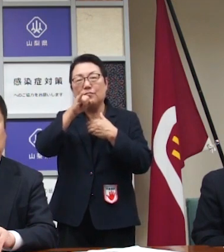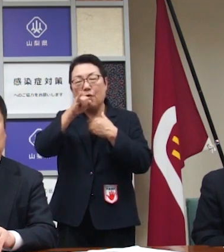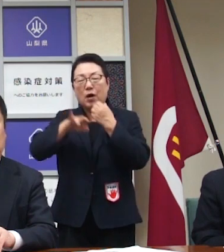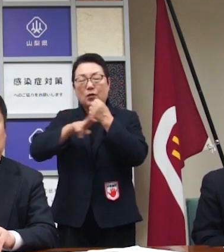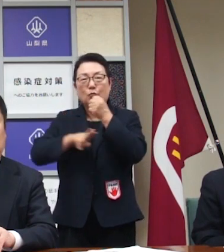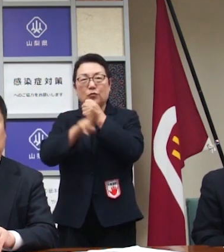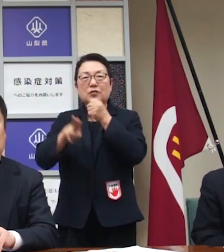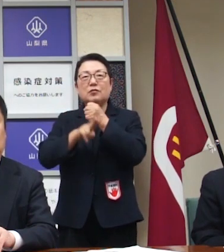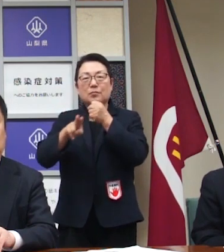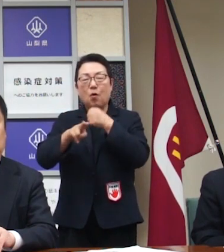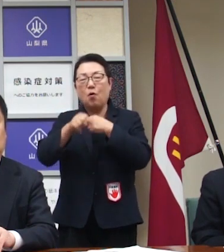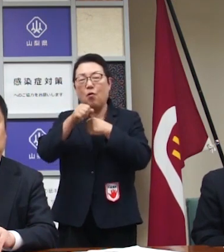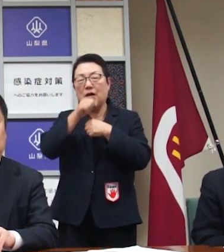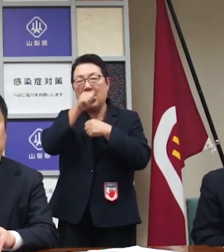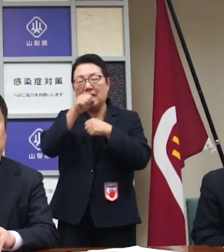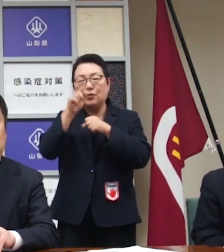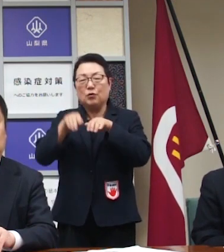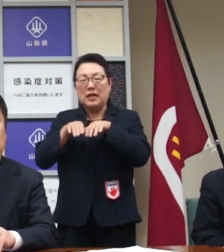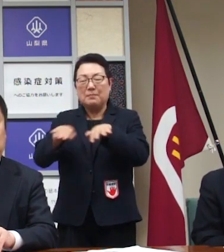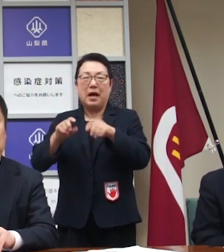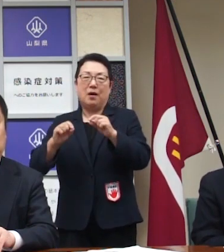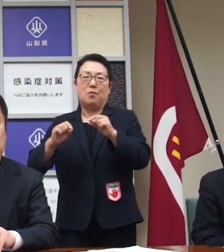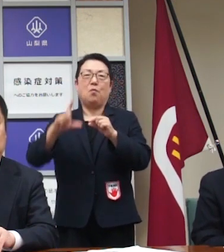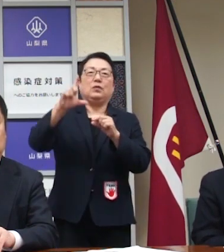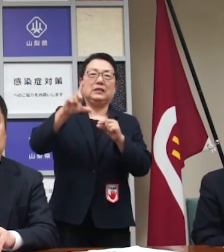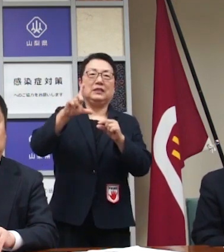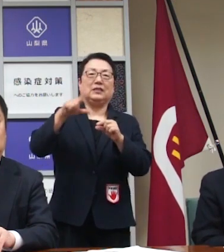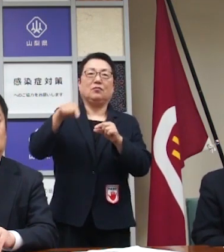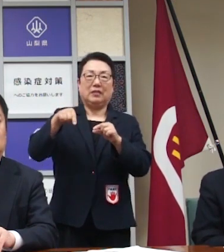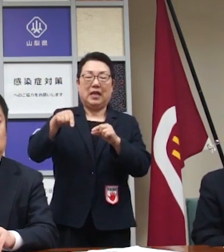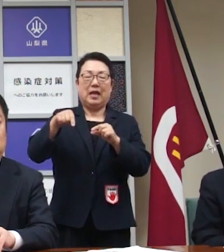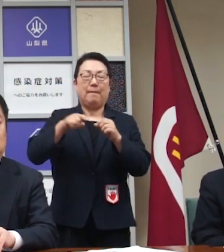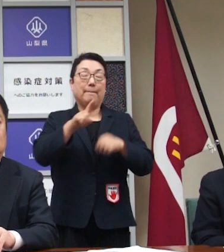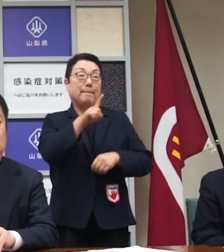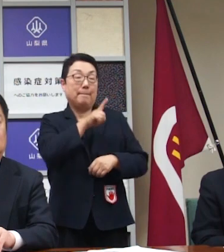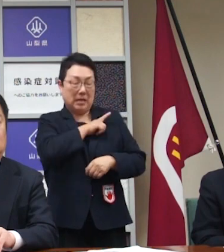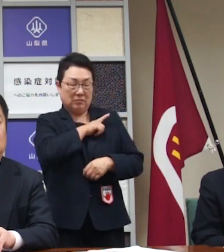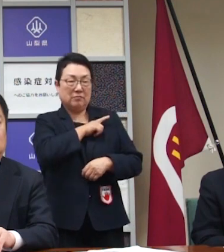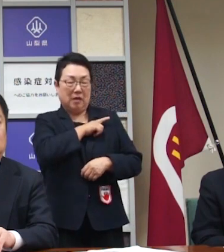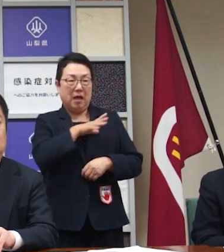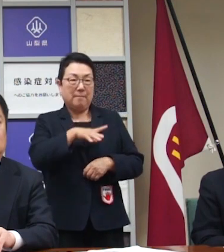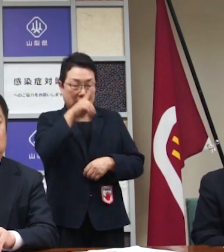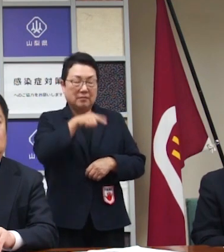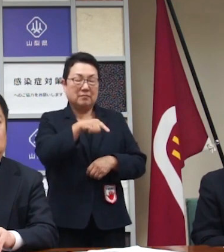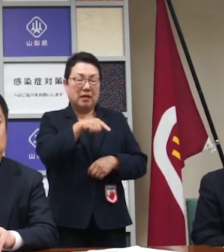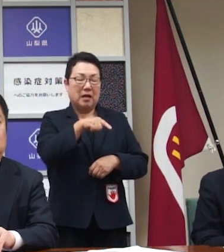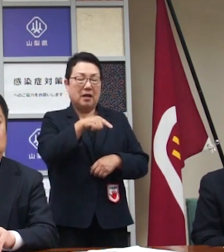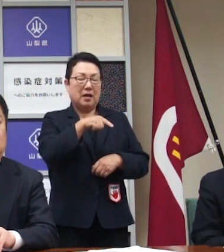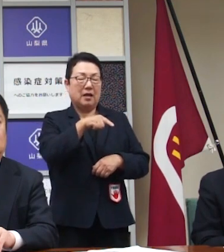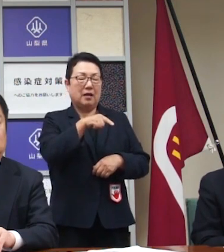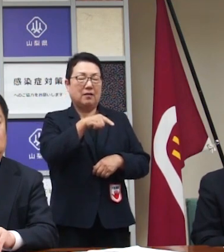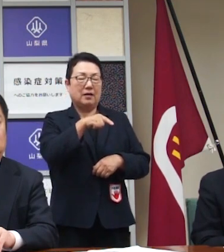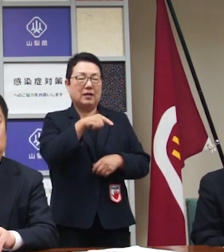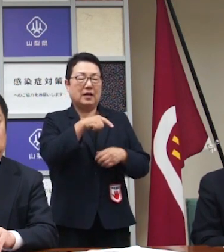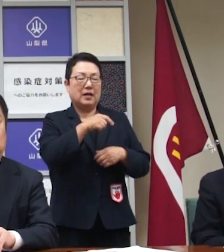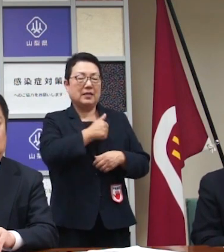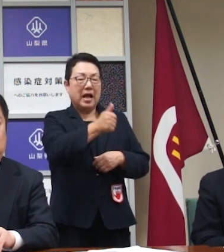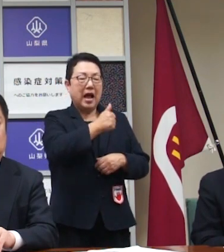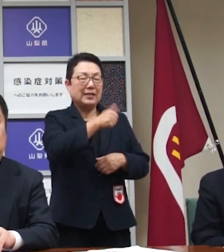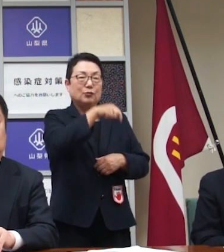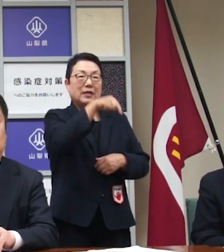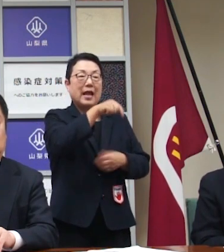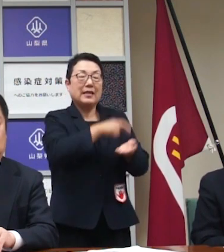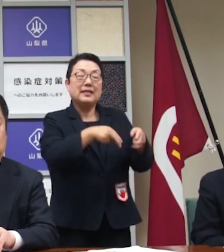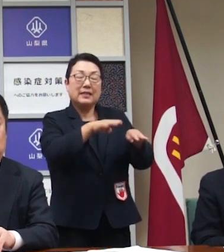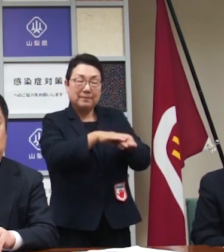感染症による風邪症状の方が圧倒的多いものですから、まずはそういう場合はかかりつけ医の方